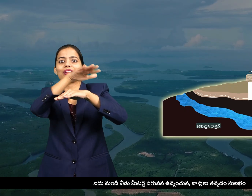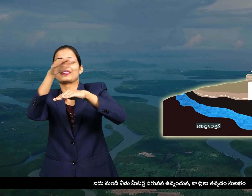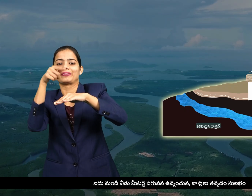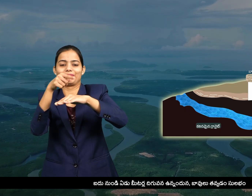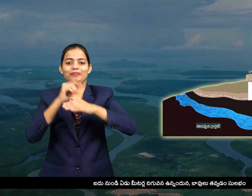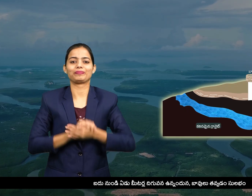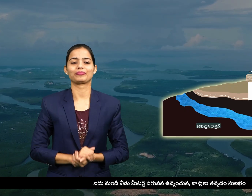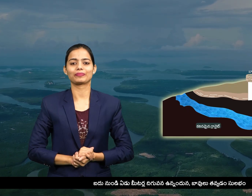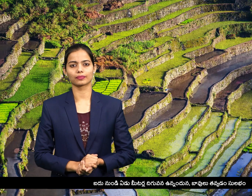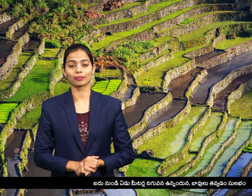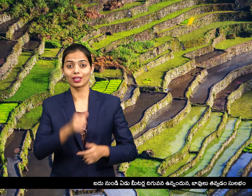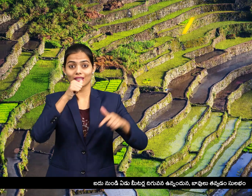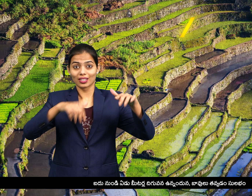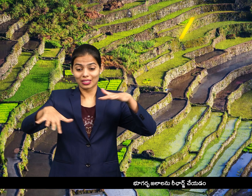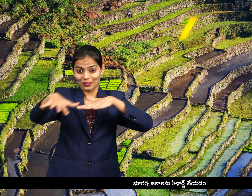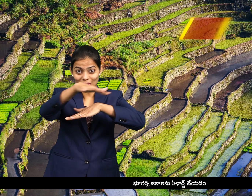తవ్వటం సులభం.